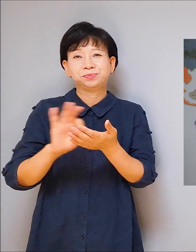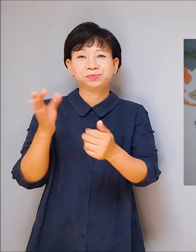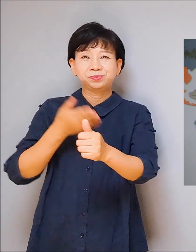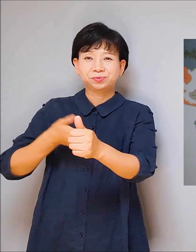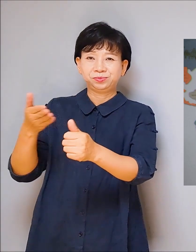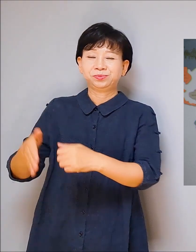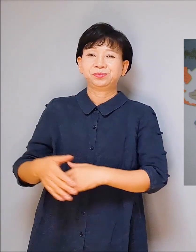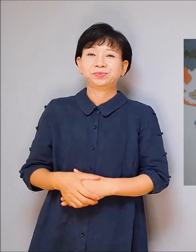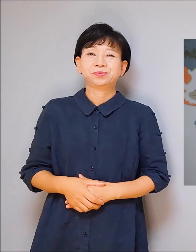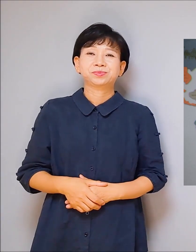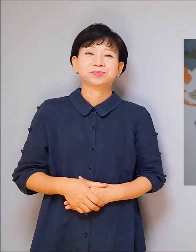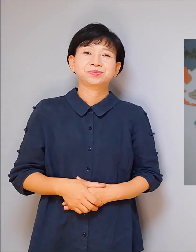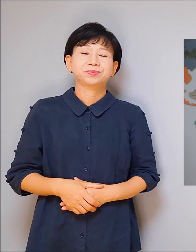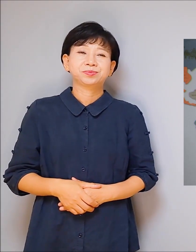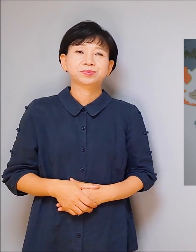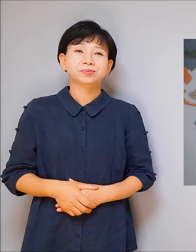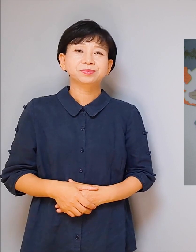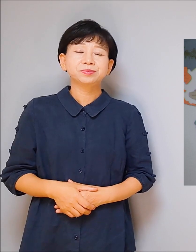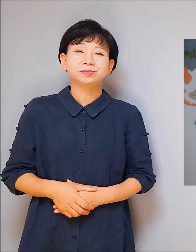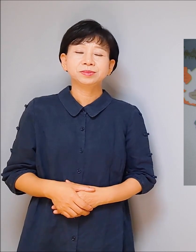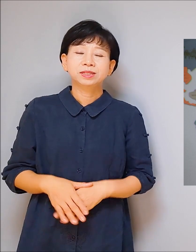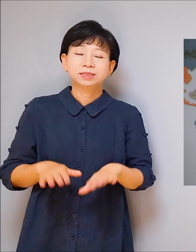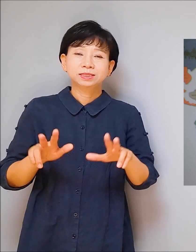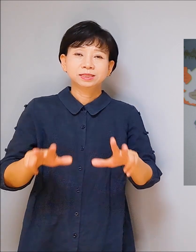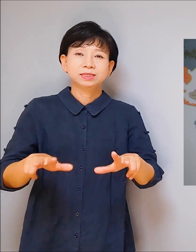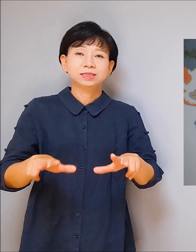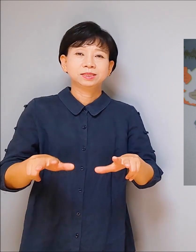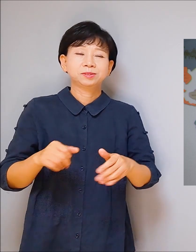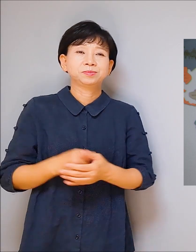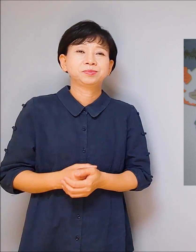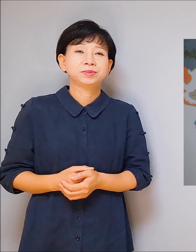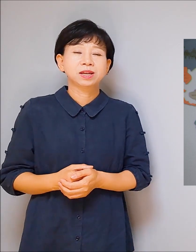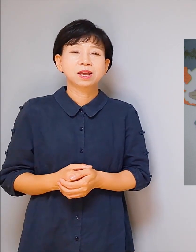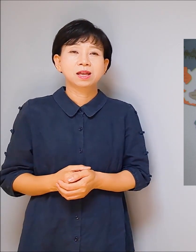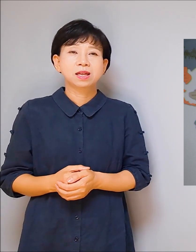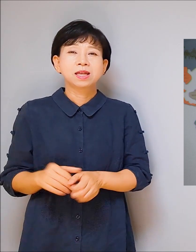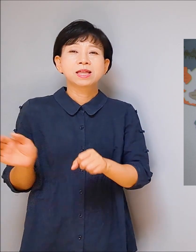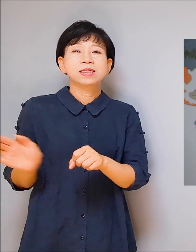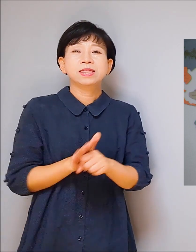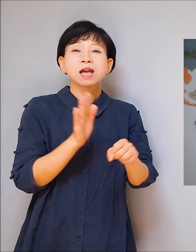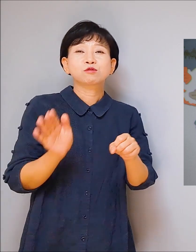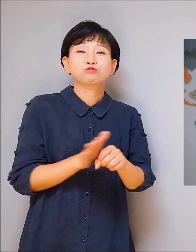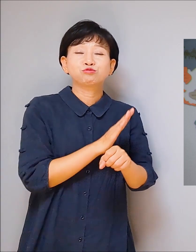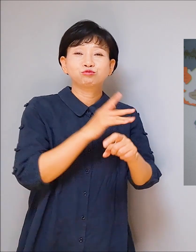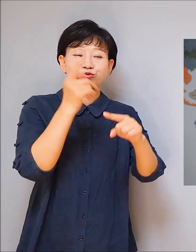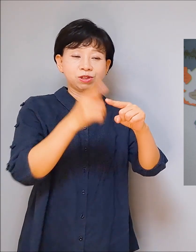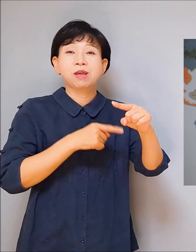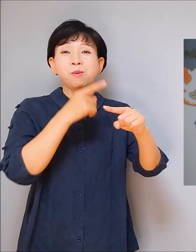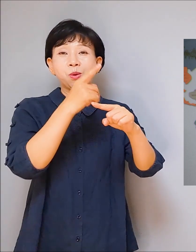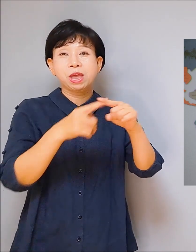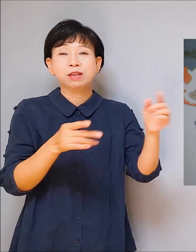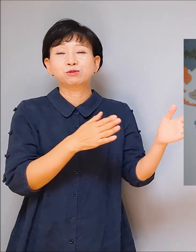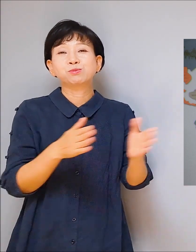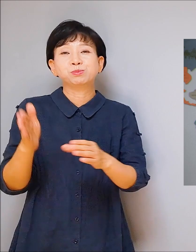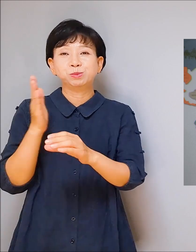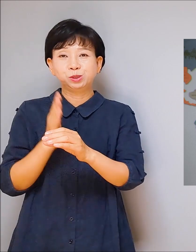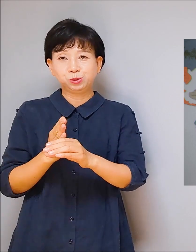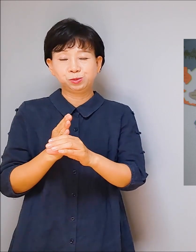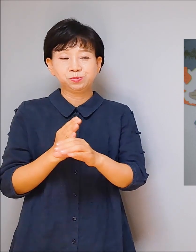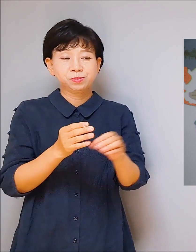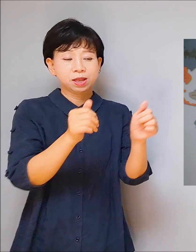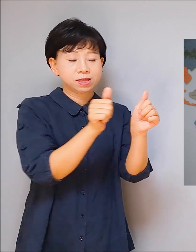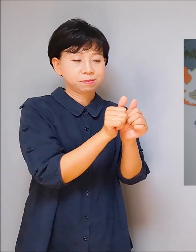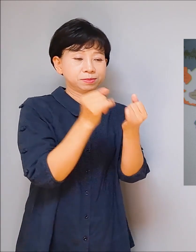같습니다. 네, 우리 지금 탁구대회가 지금 준비 중에 있습니다. 남자 탁구,